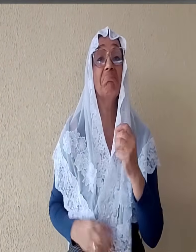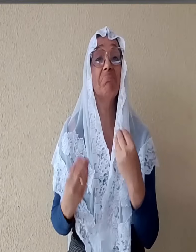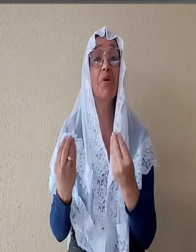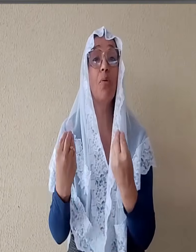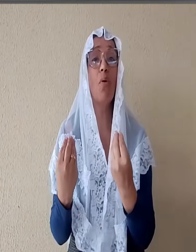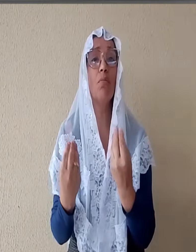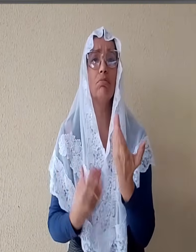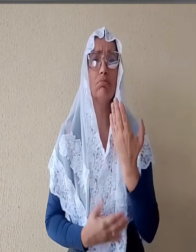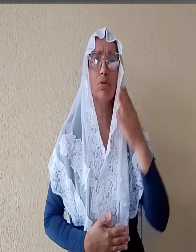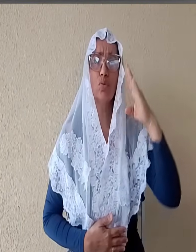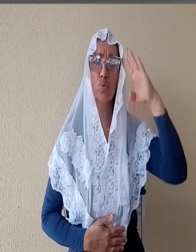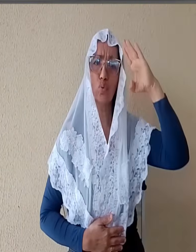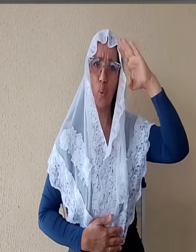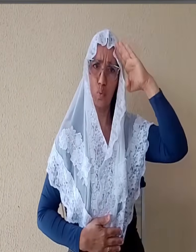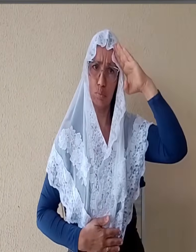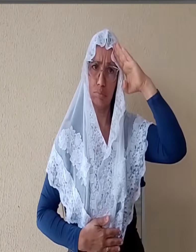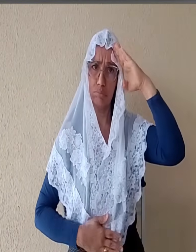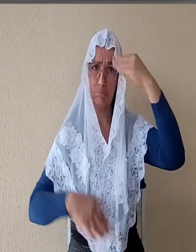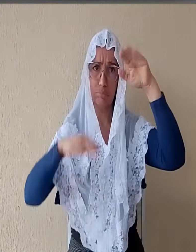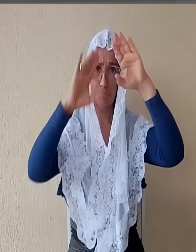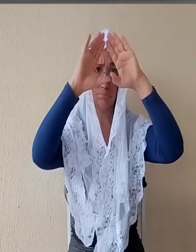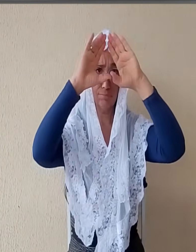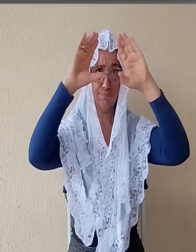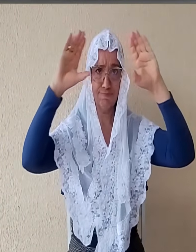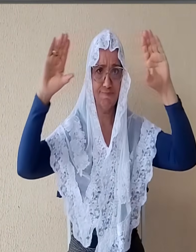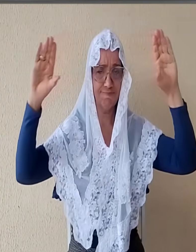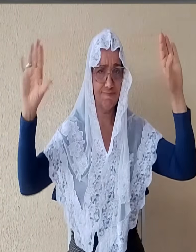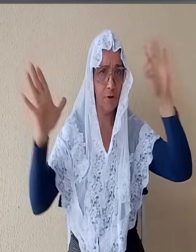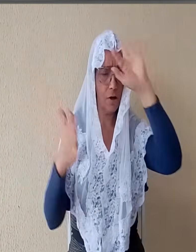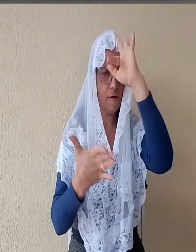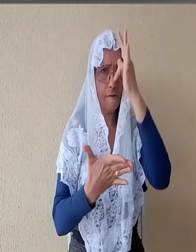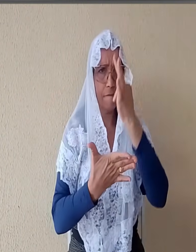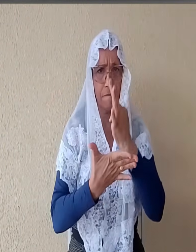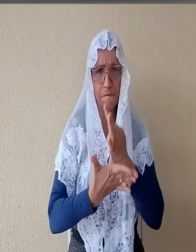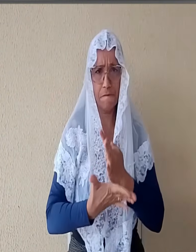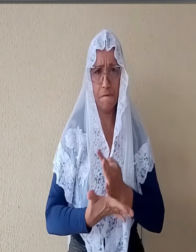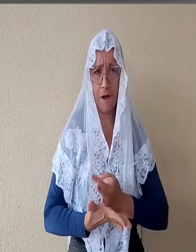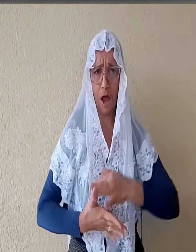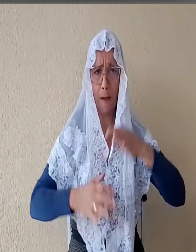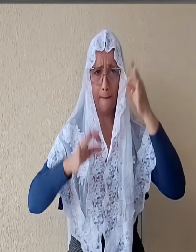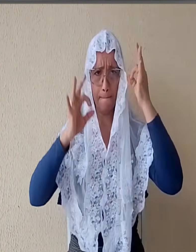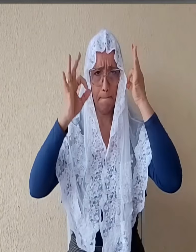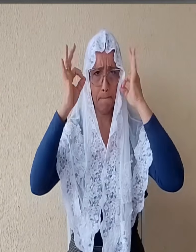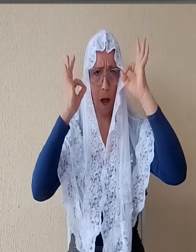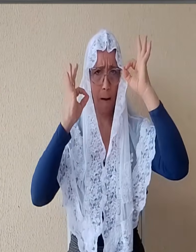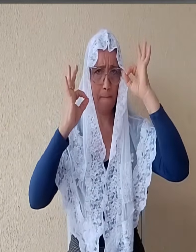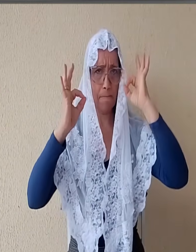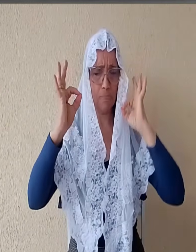fé e armas divinas.